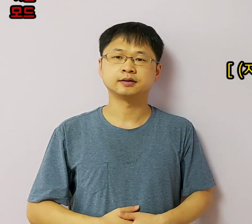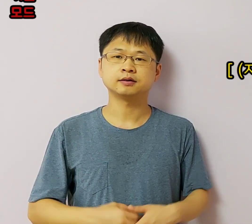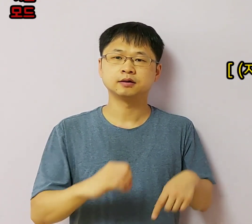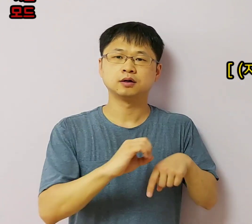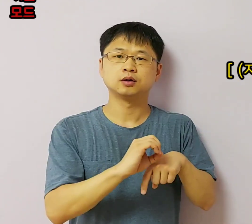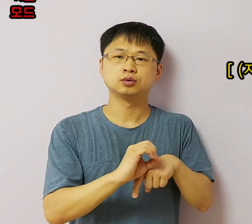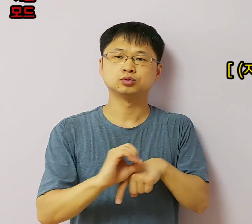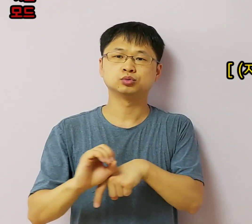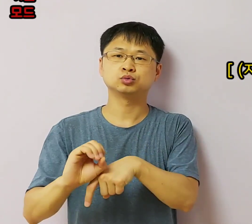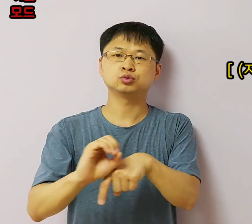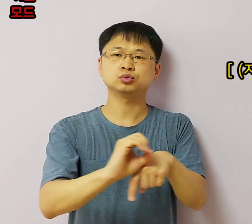그래서